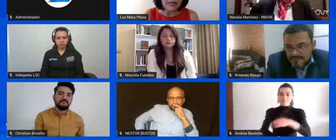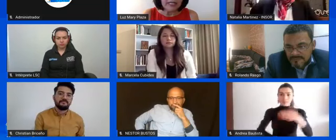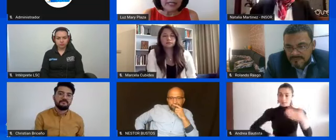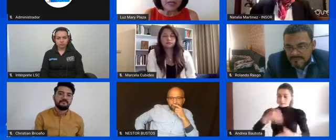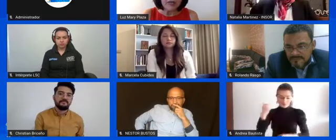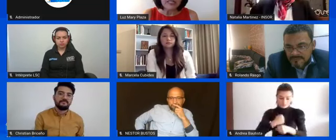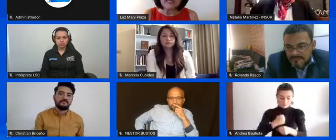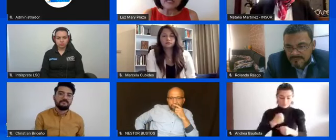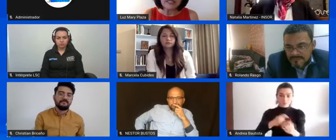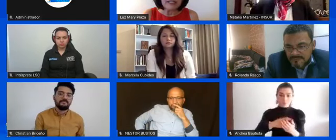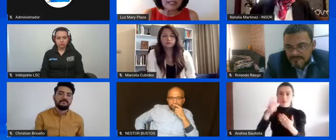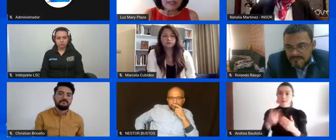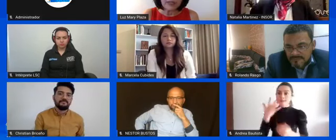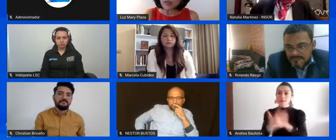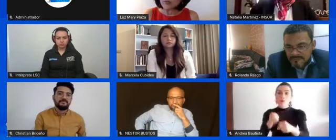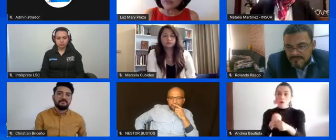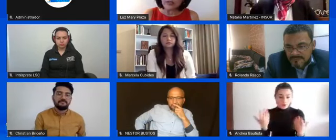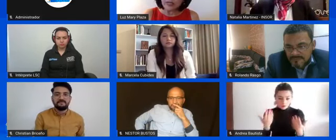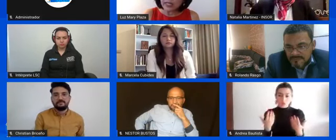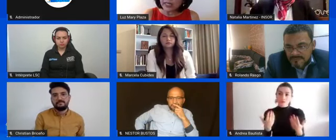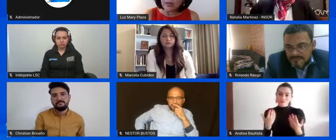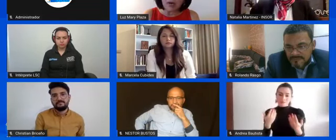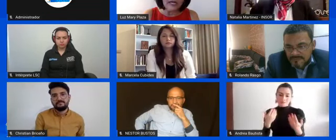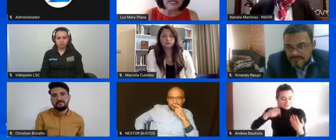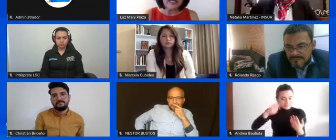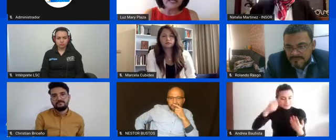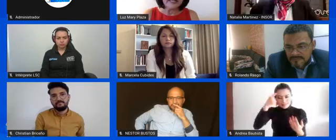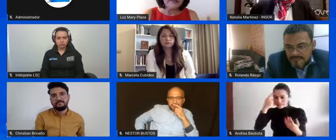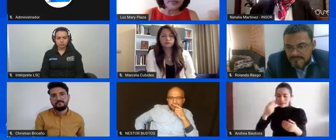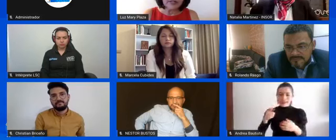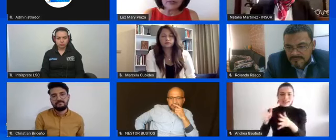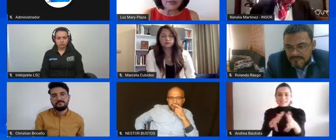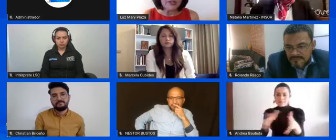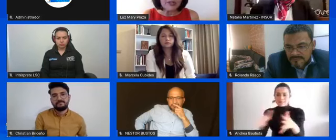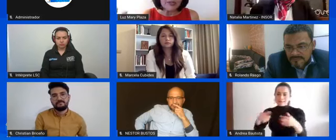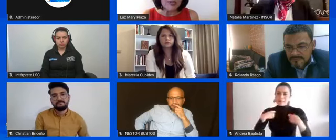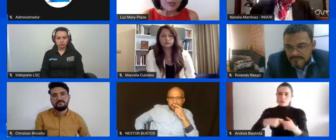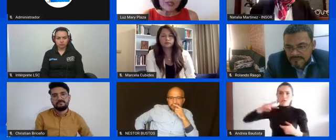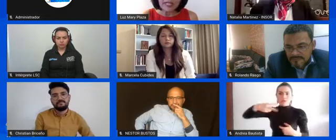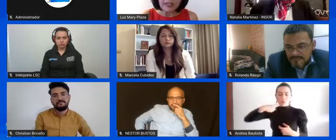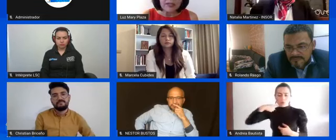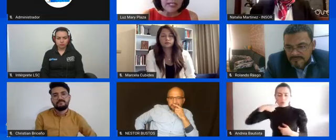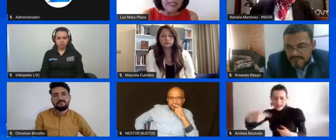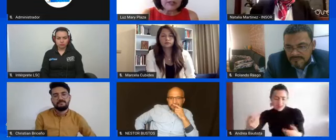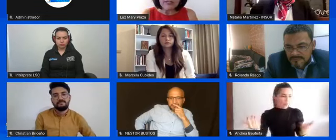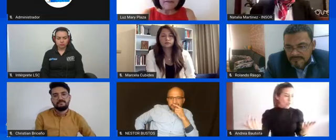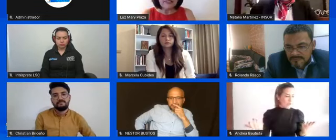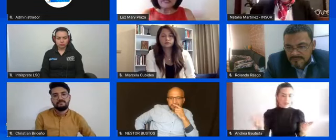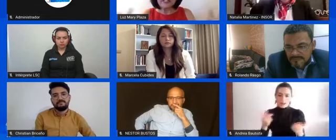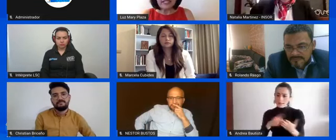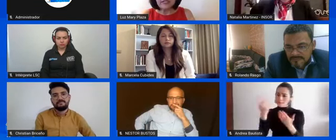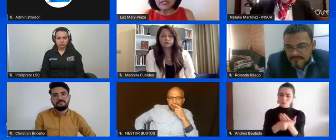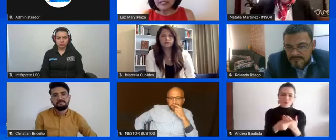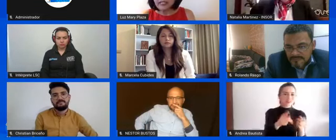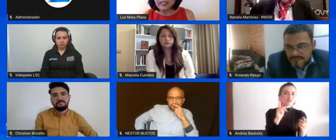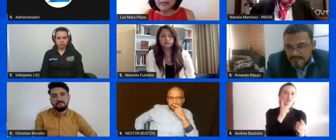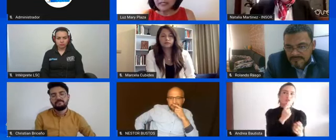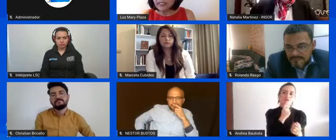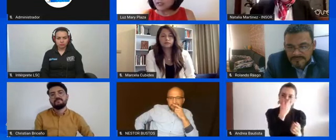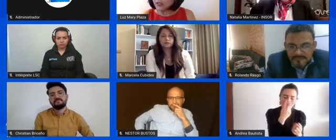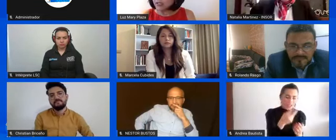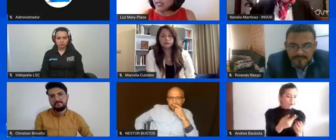escuela bilingüe, la enseñanza del español como segunda lengua, bueno, el proyecto de sordos ciegos. Entonces empezaron a salir todas las